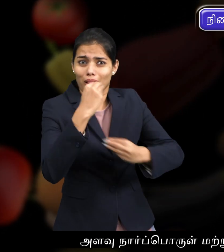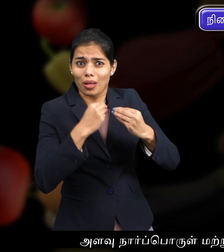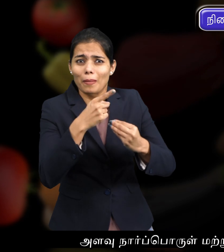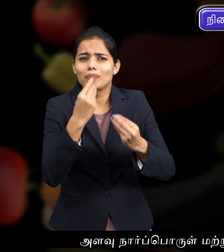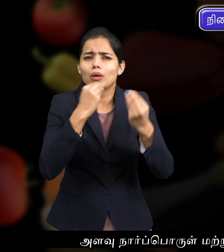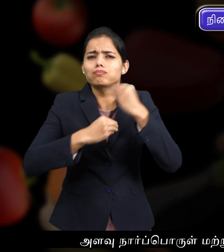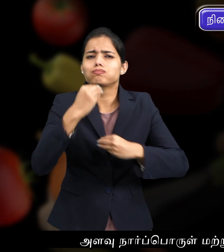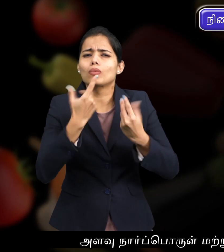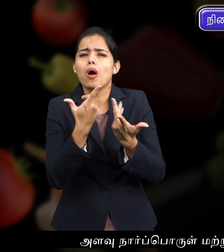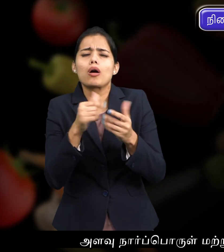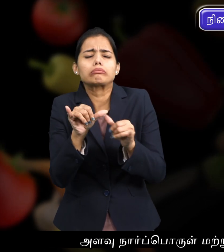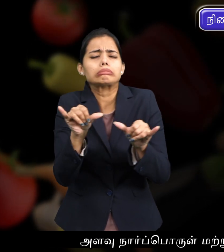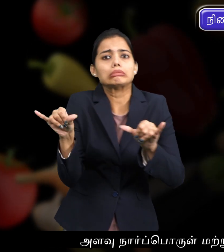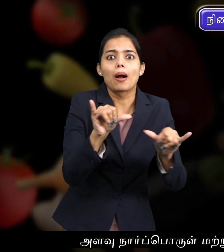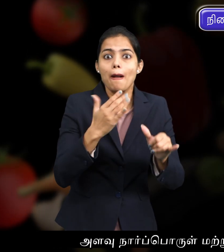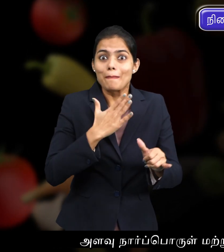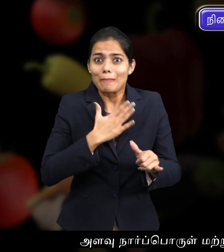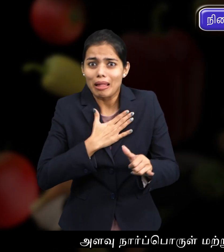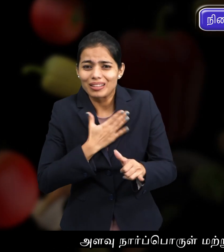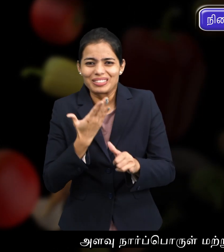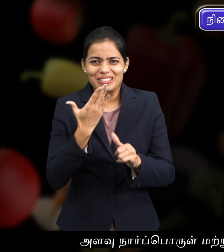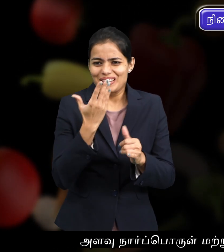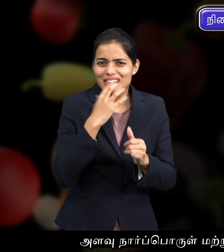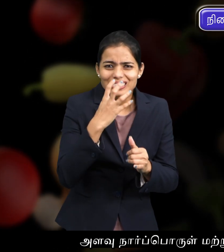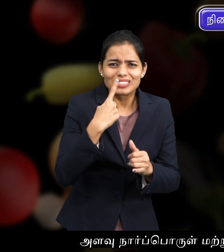மற்றும் தண்ணீருடன் வழங்குகிறது.